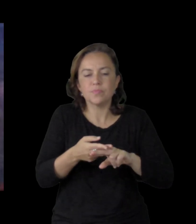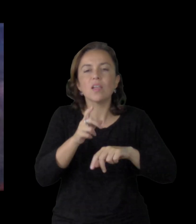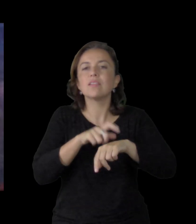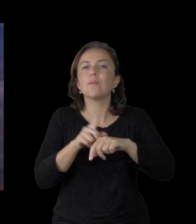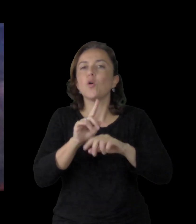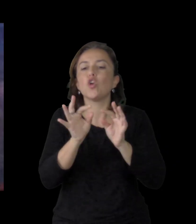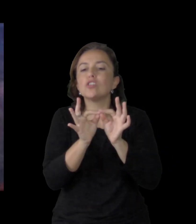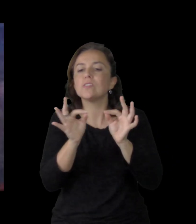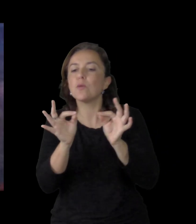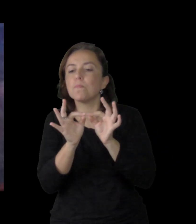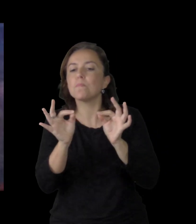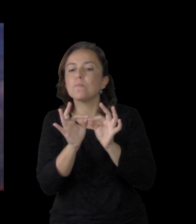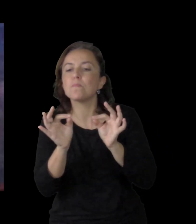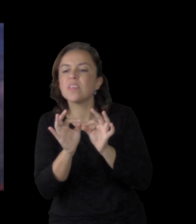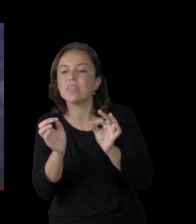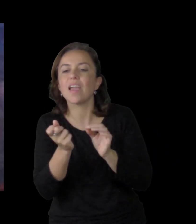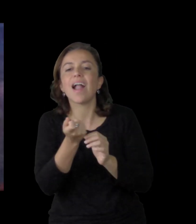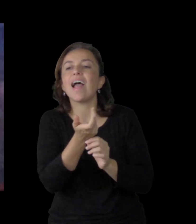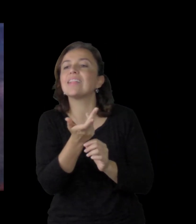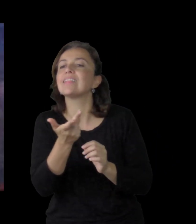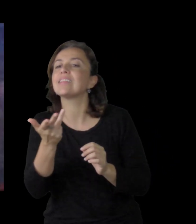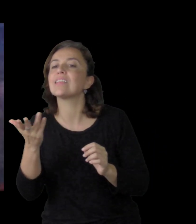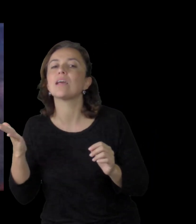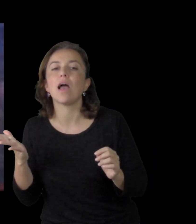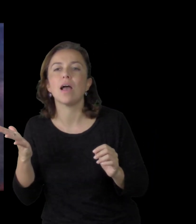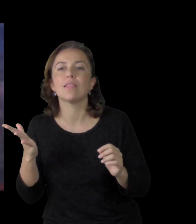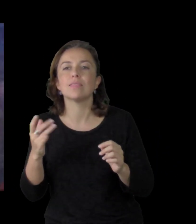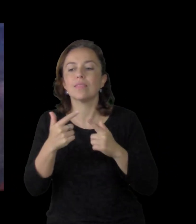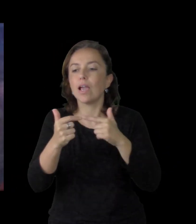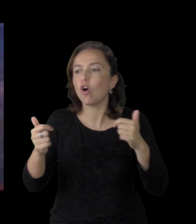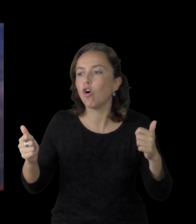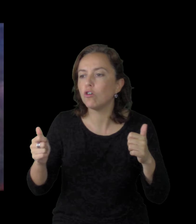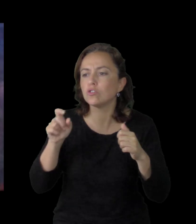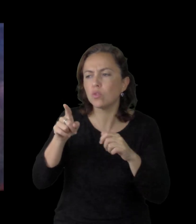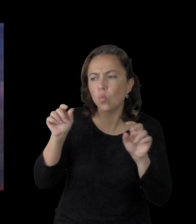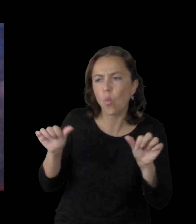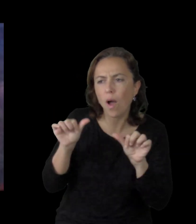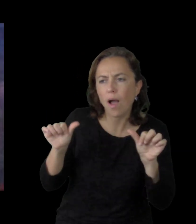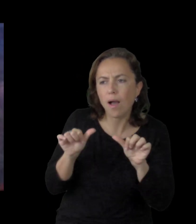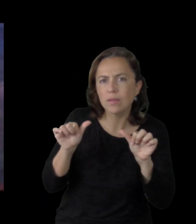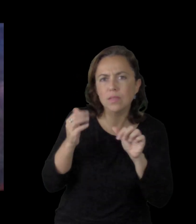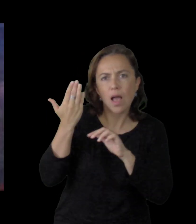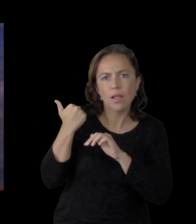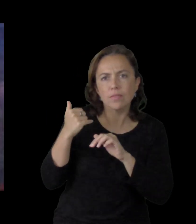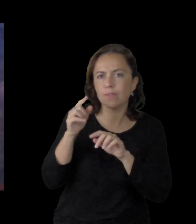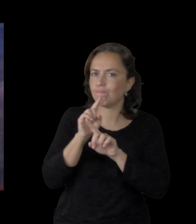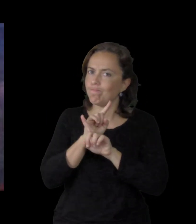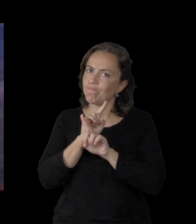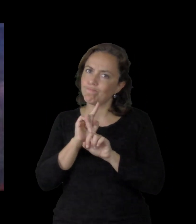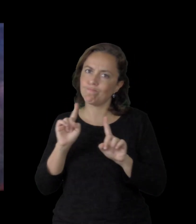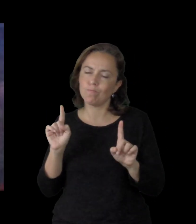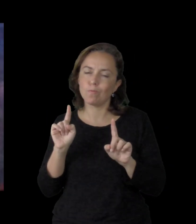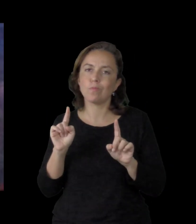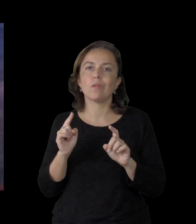lo cuantitativo, por la cantidad de cosas que se hacía, por ese factor de